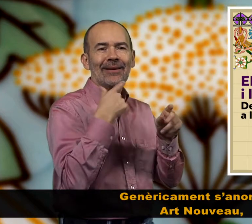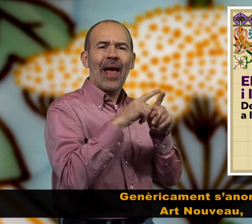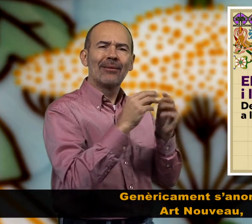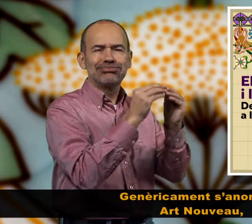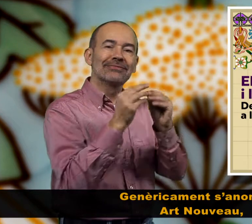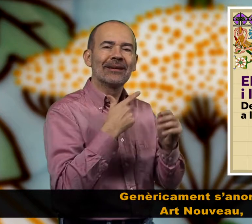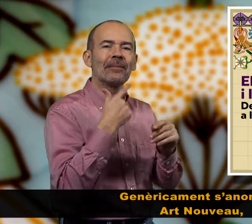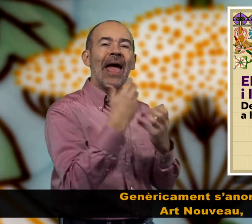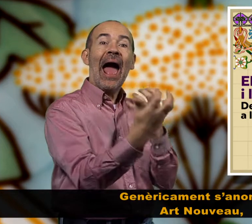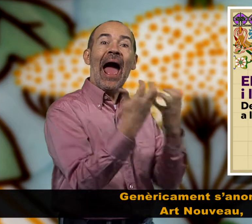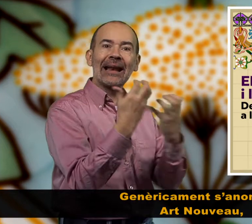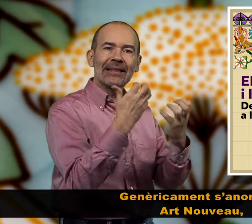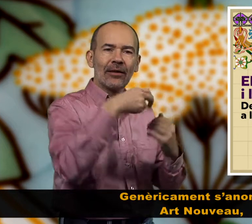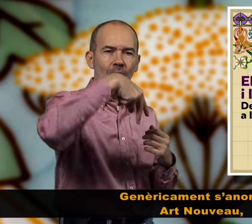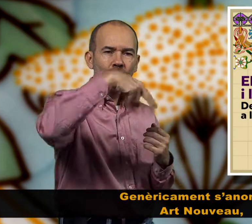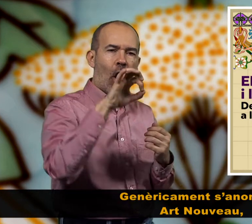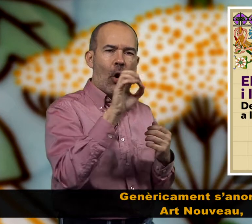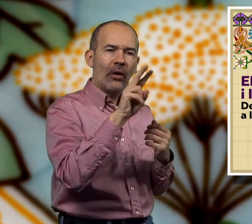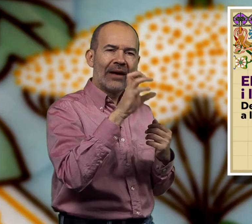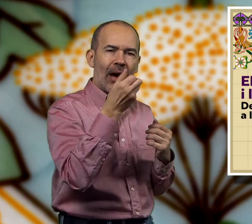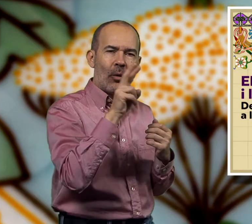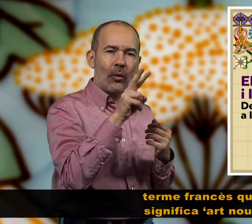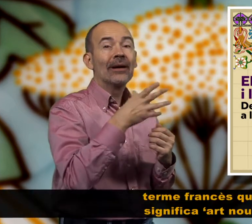Nouveau, terme francès que significa art nou.